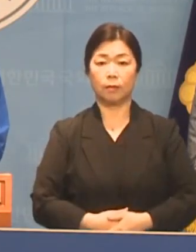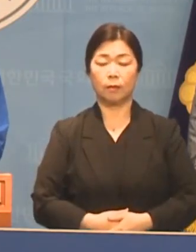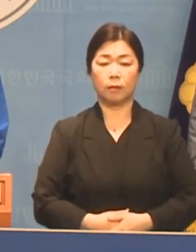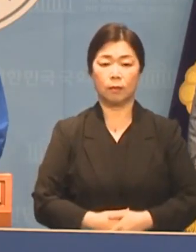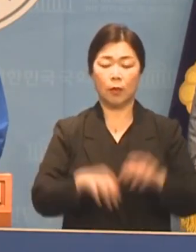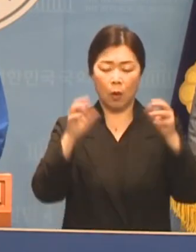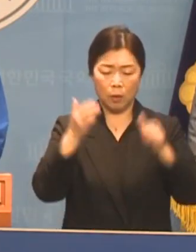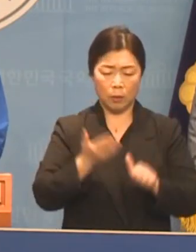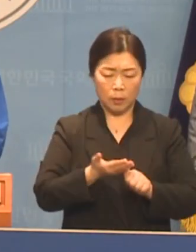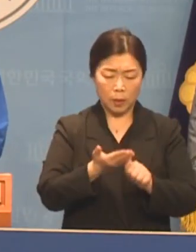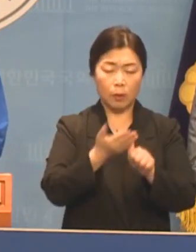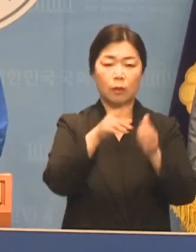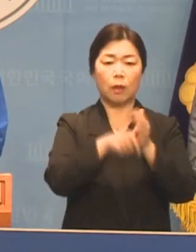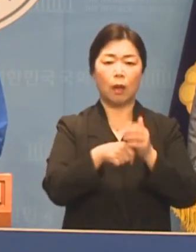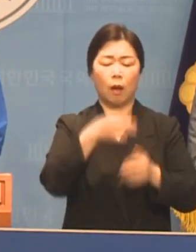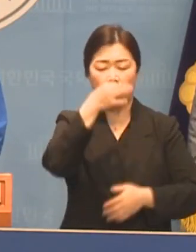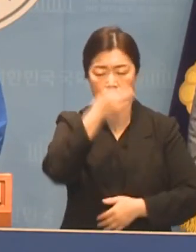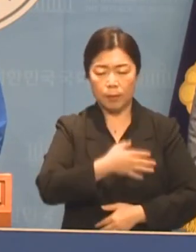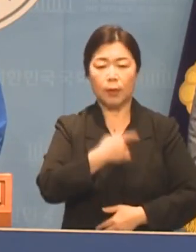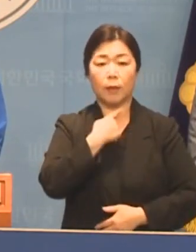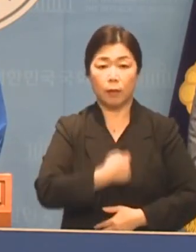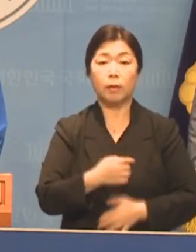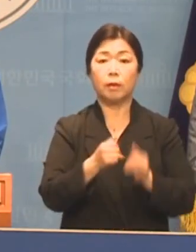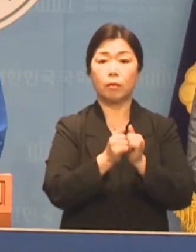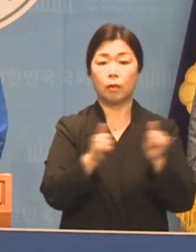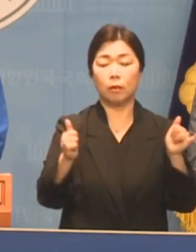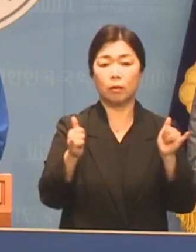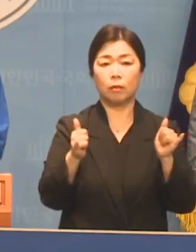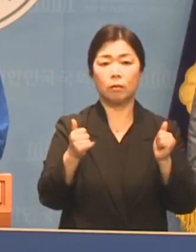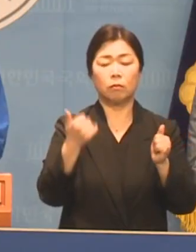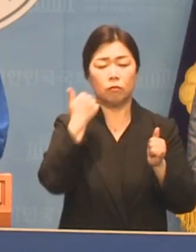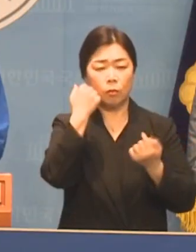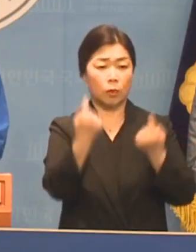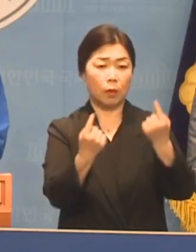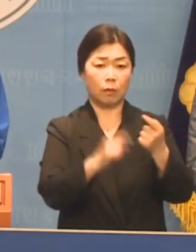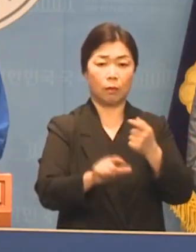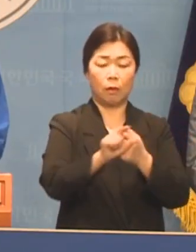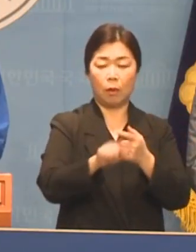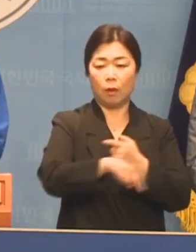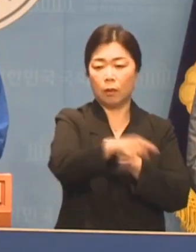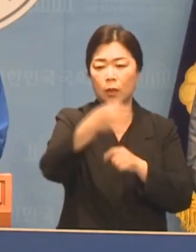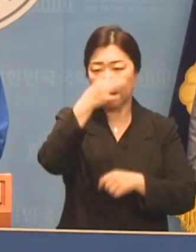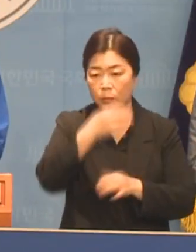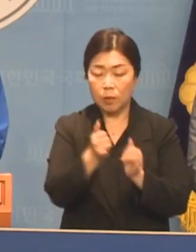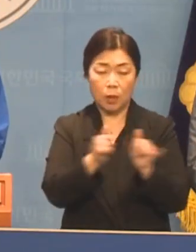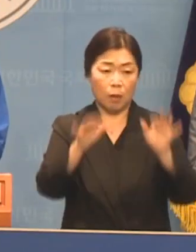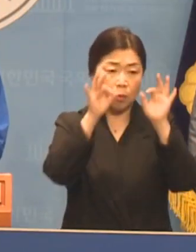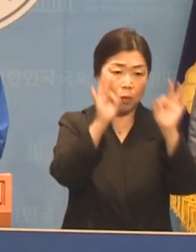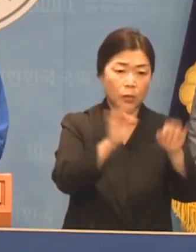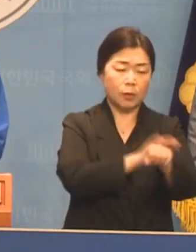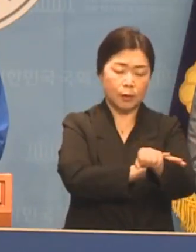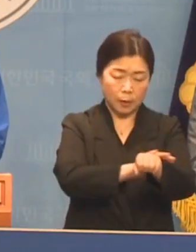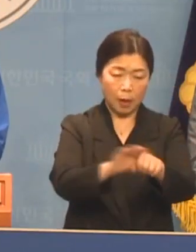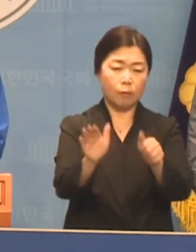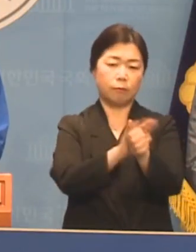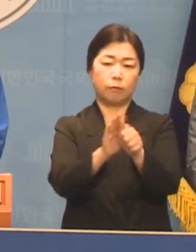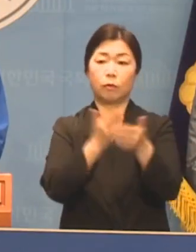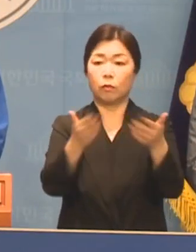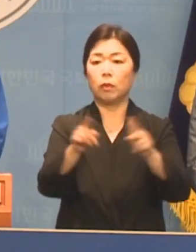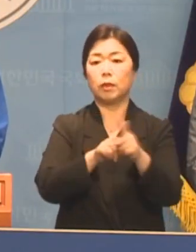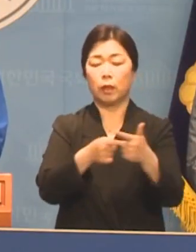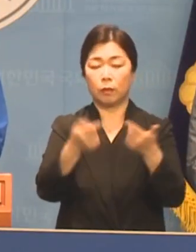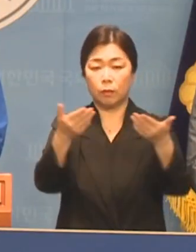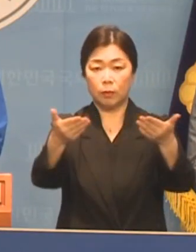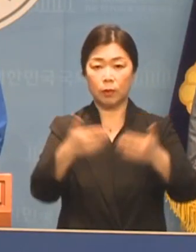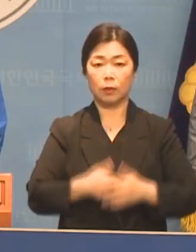어린 시절을 어렵게 겪은 사람은 그 누구보다도 주변의 힘든 사람들을 잘 위로하고